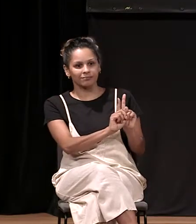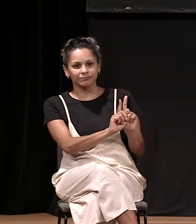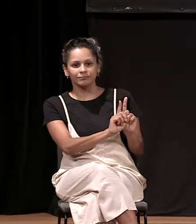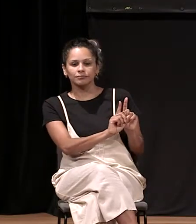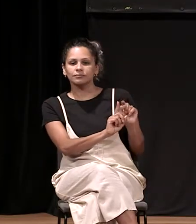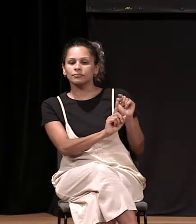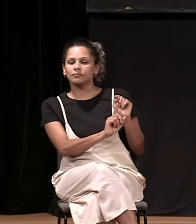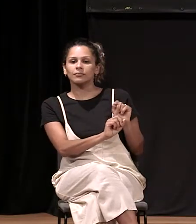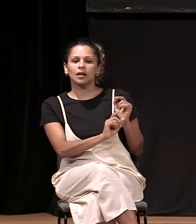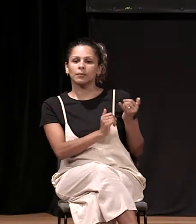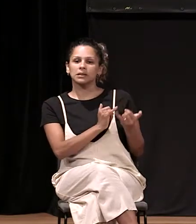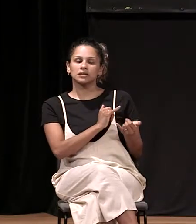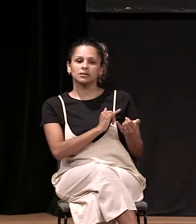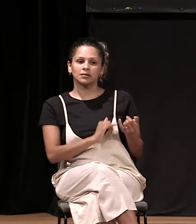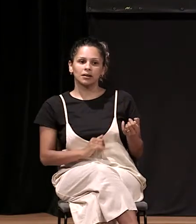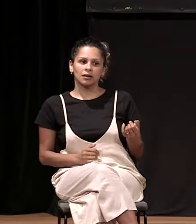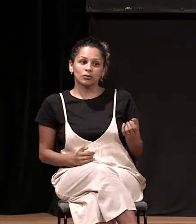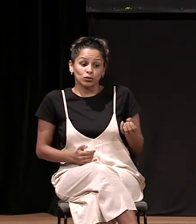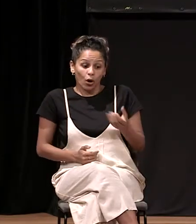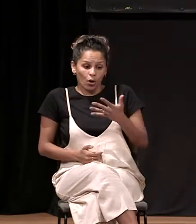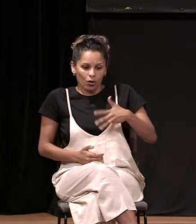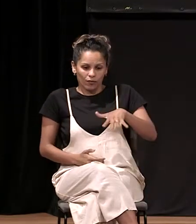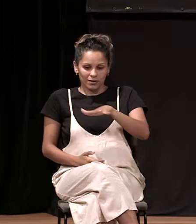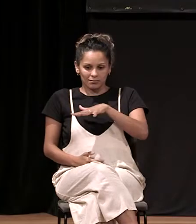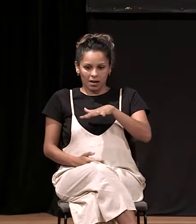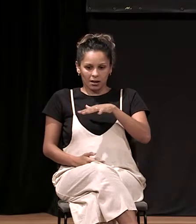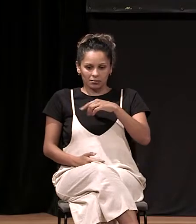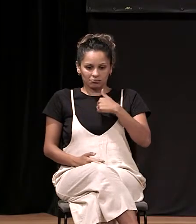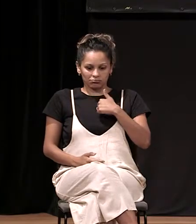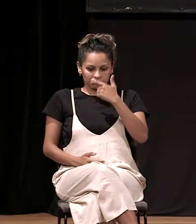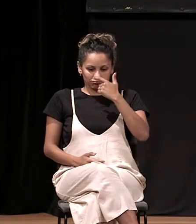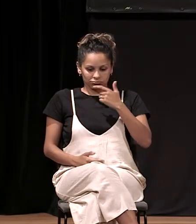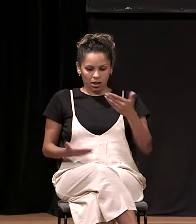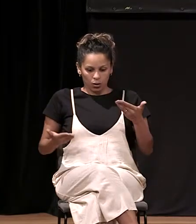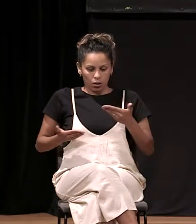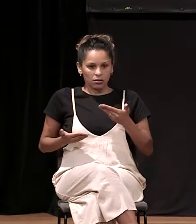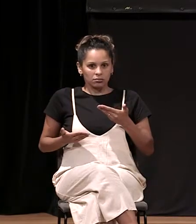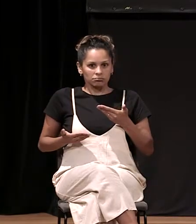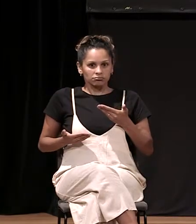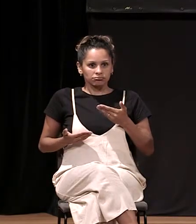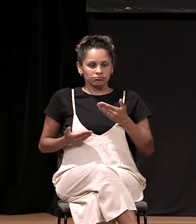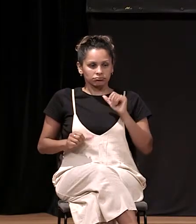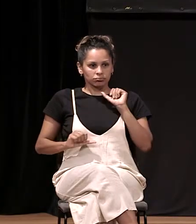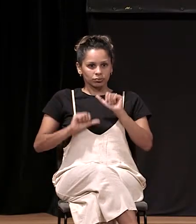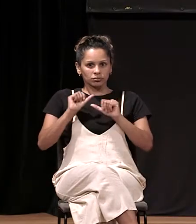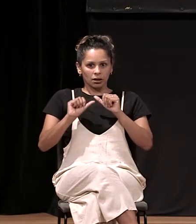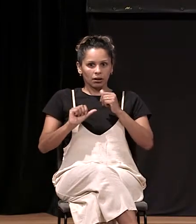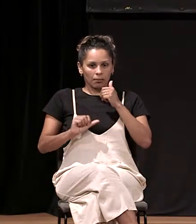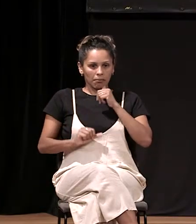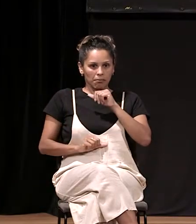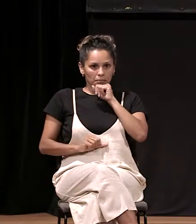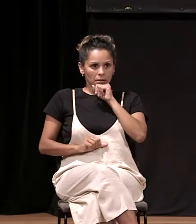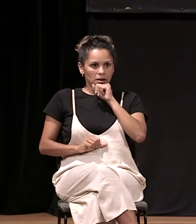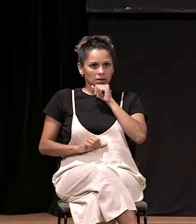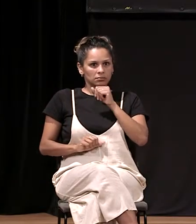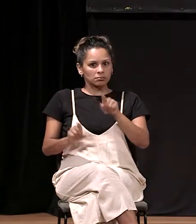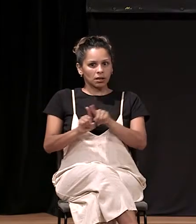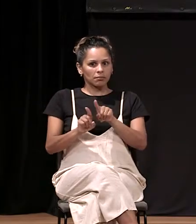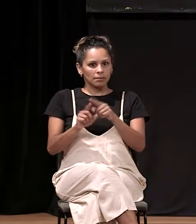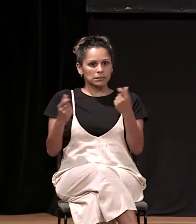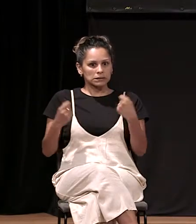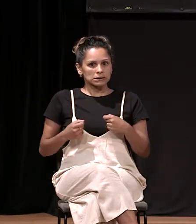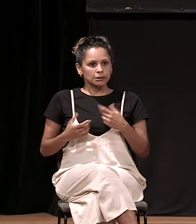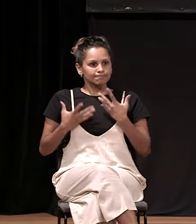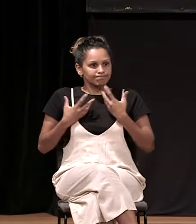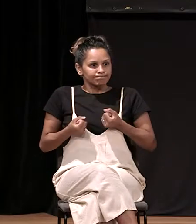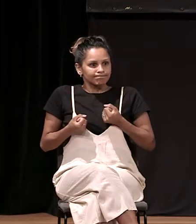Ocupando um novo espaço, que ela também vai tornar-se mãe, e ela tem que assumir isso também, né? Então, o trabalho das parteiras, e aí vejo